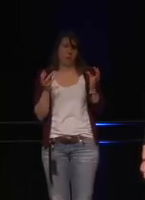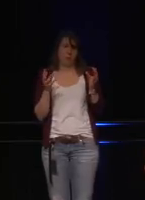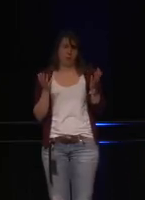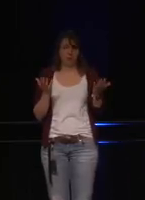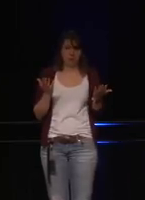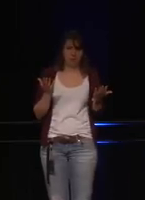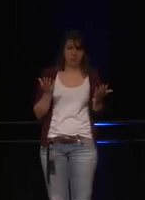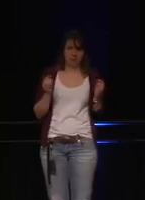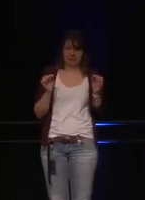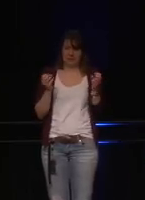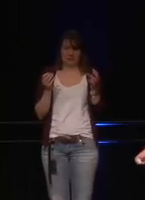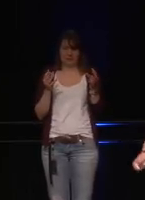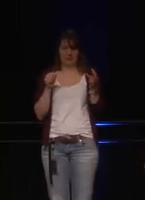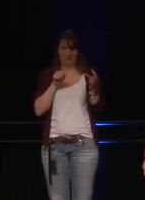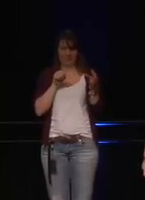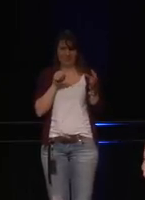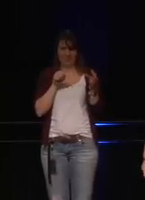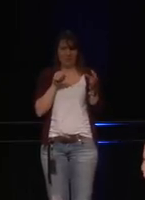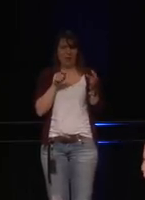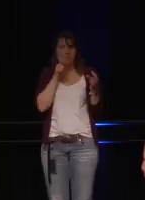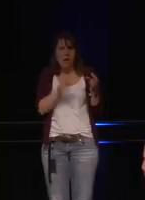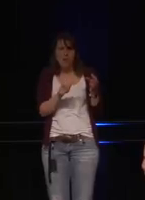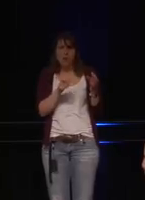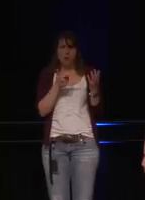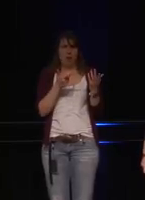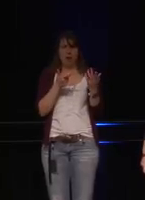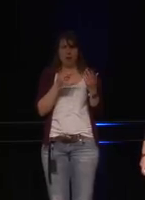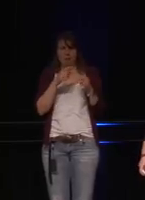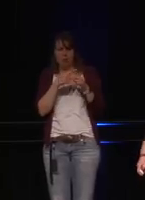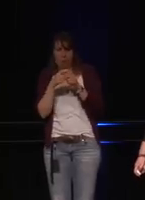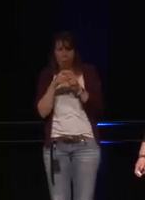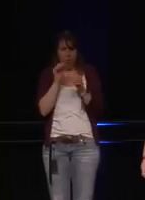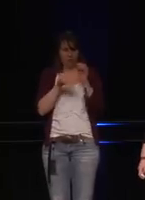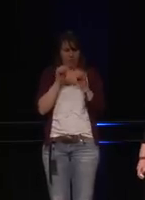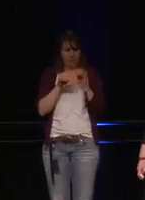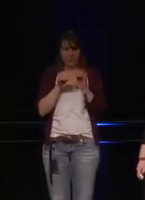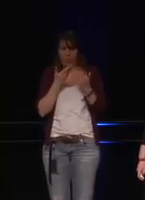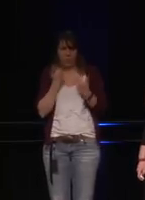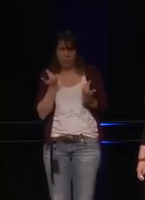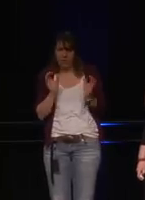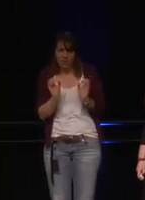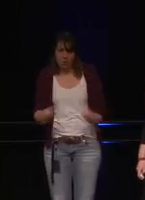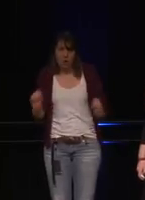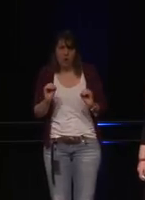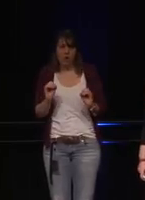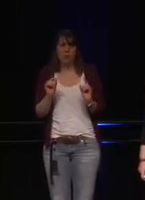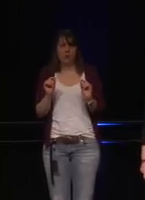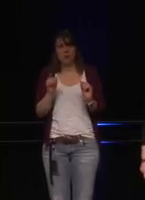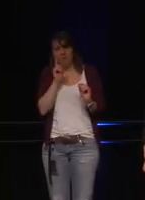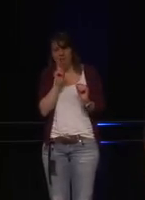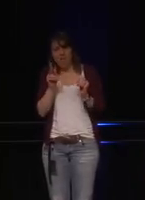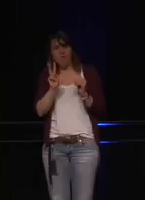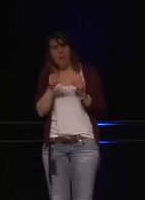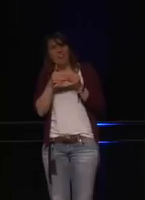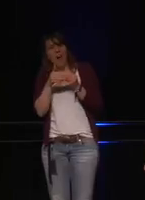y estas conexiones por Bluetooth no estaban protegidas por una contraseña o por un PIN. Así que